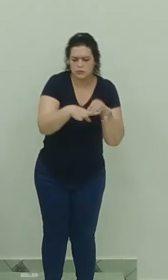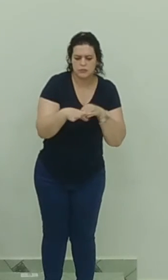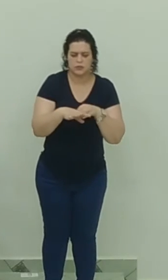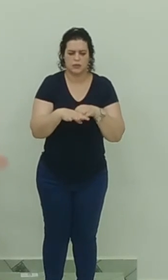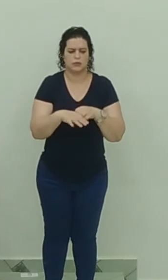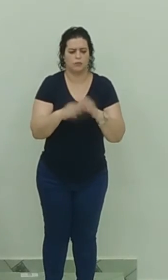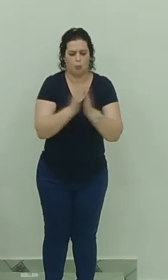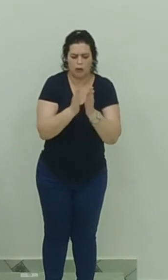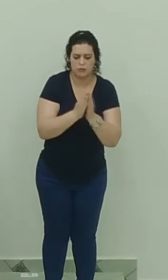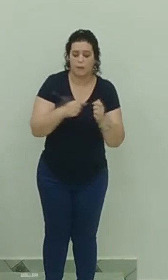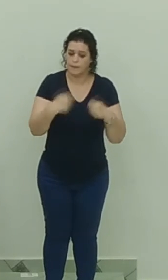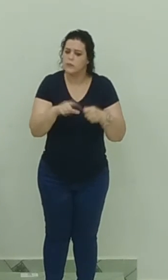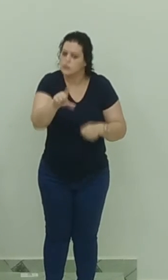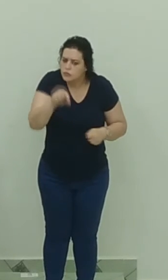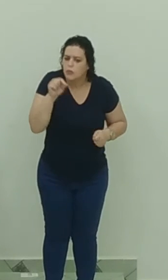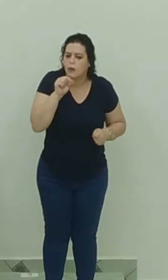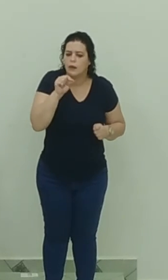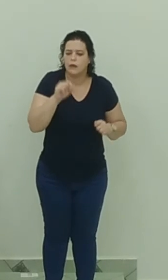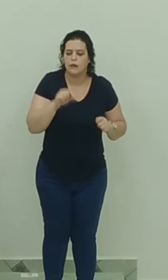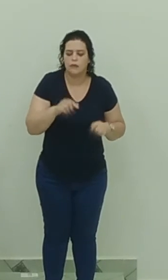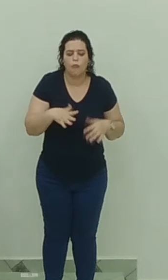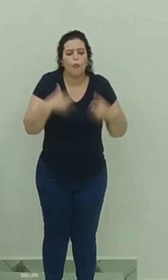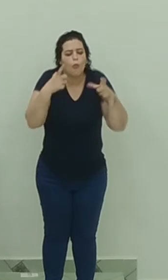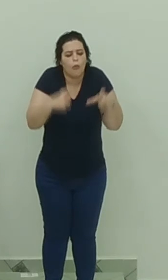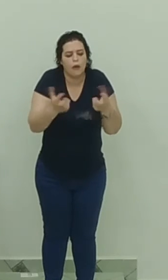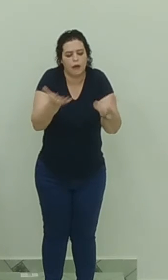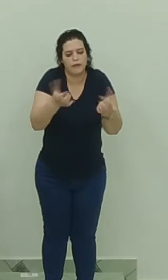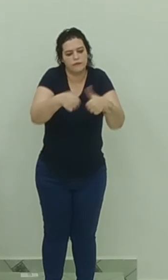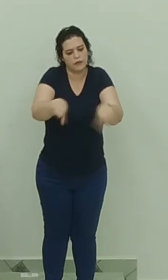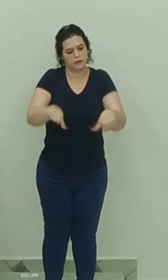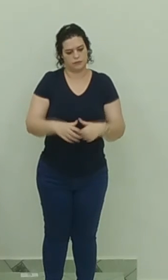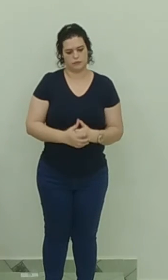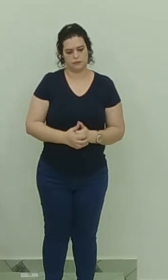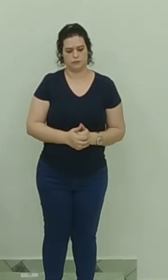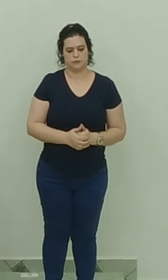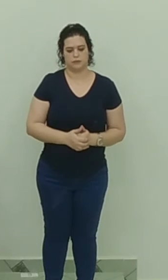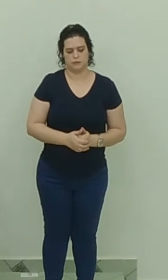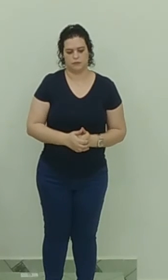tem que se decidir. De que lado você está?